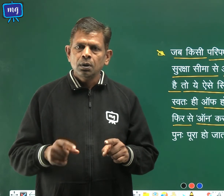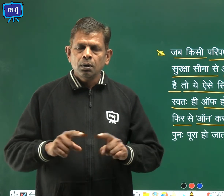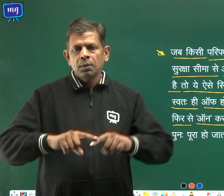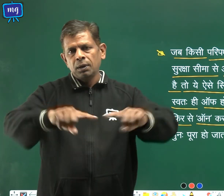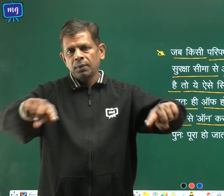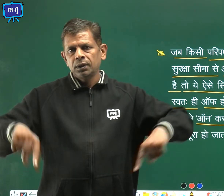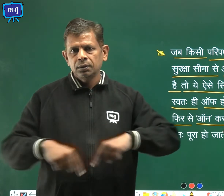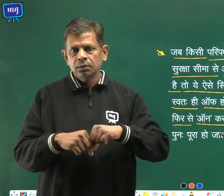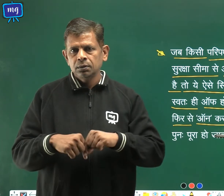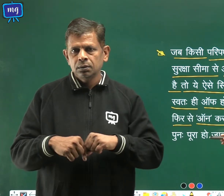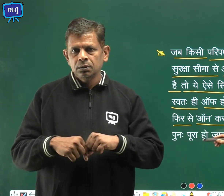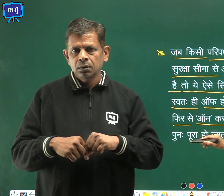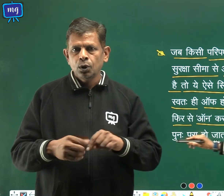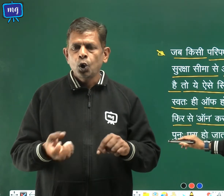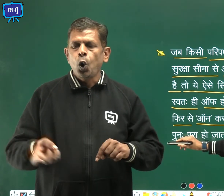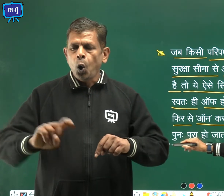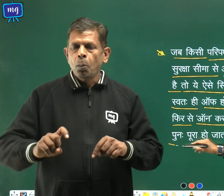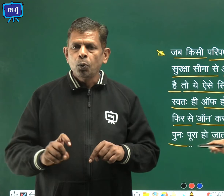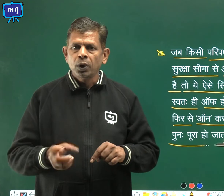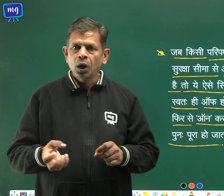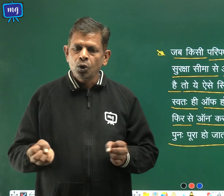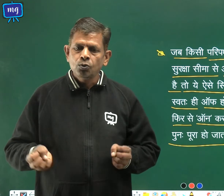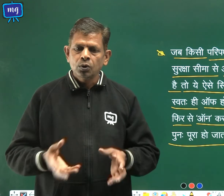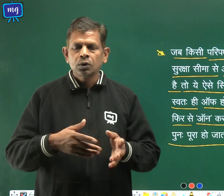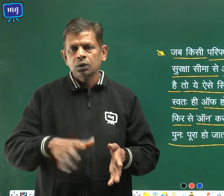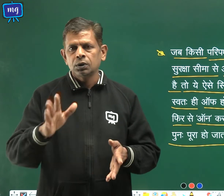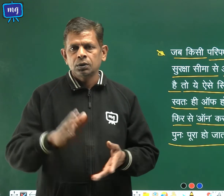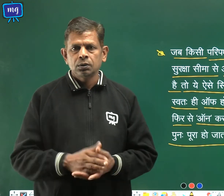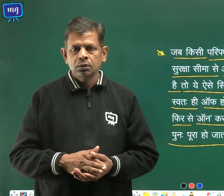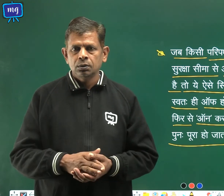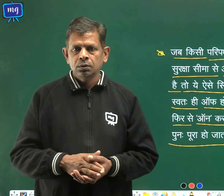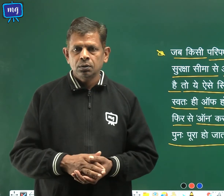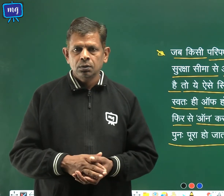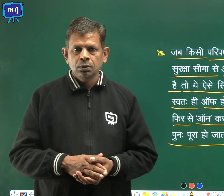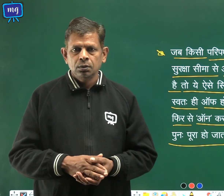परिपथ पुनः पूरा हो जाता है।